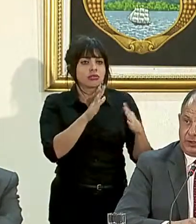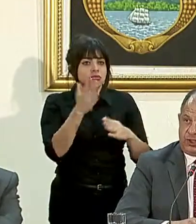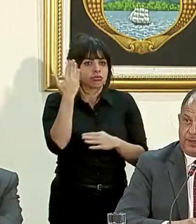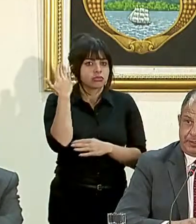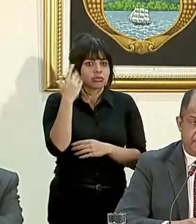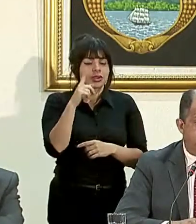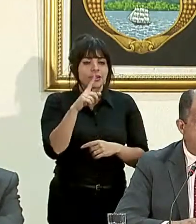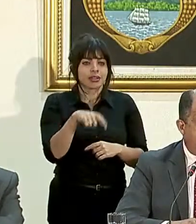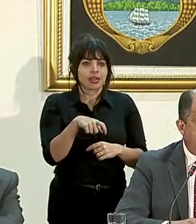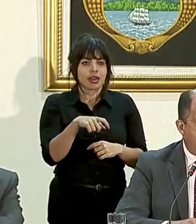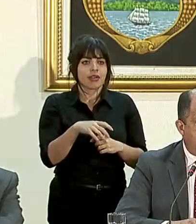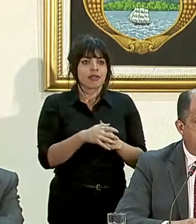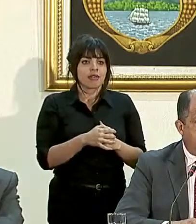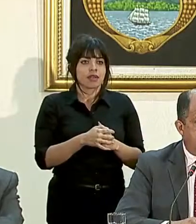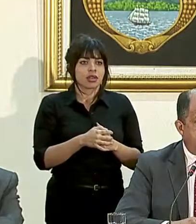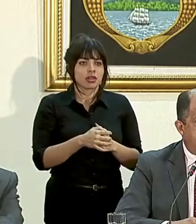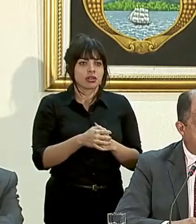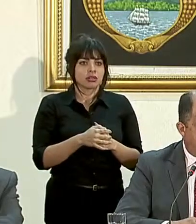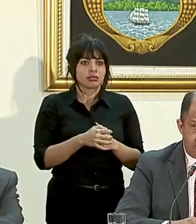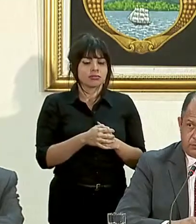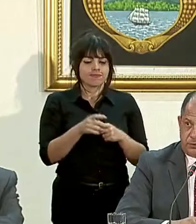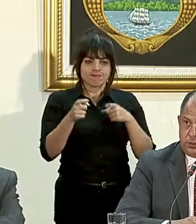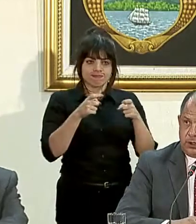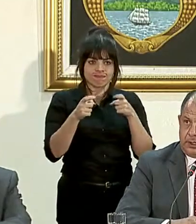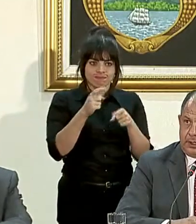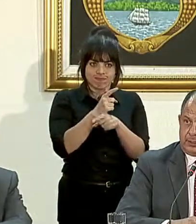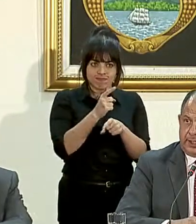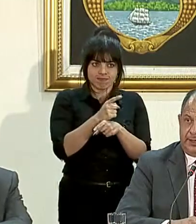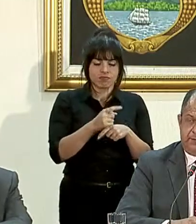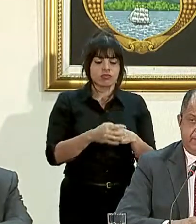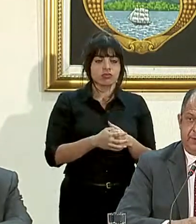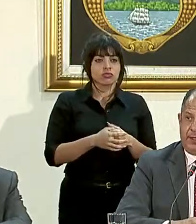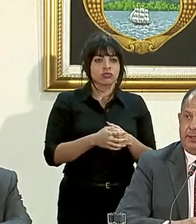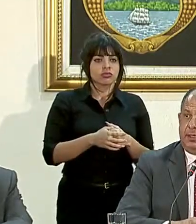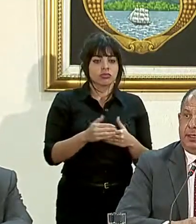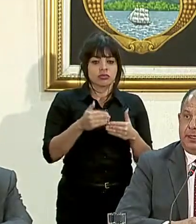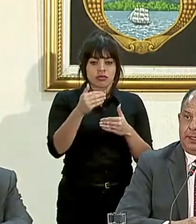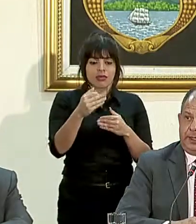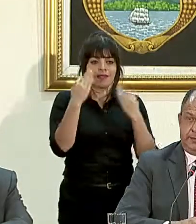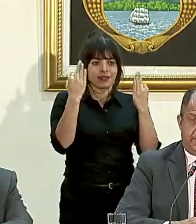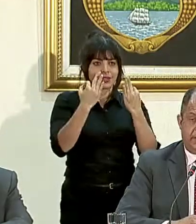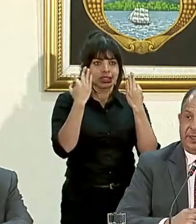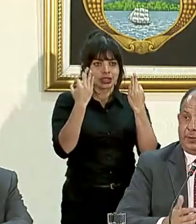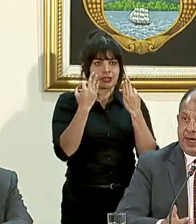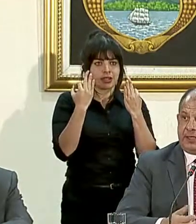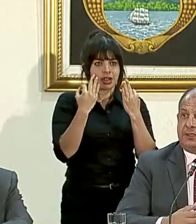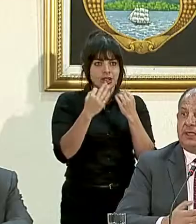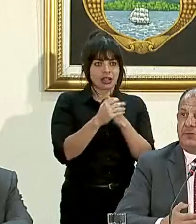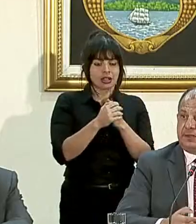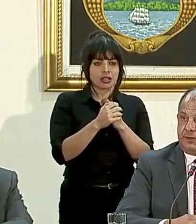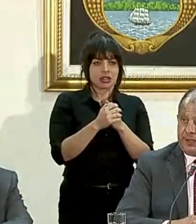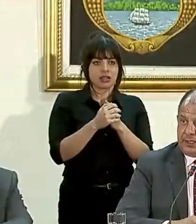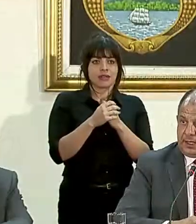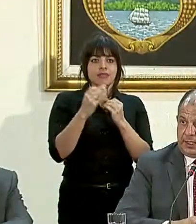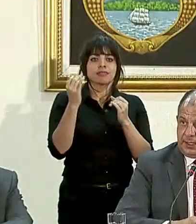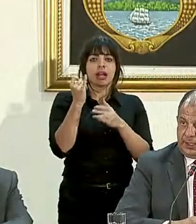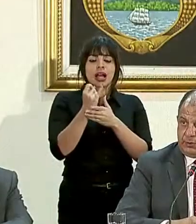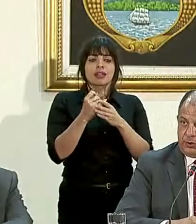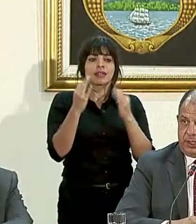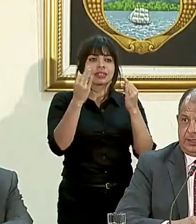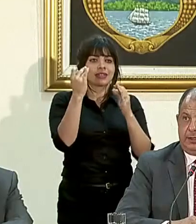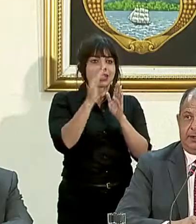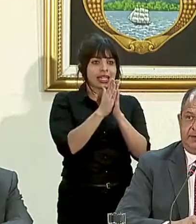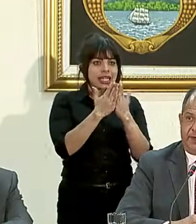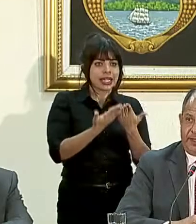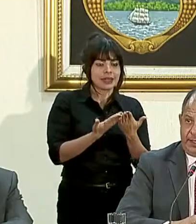ser cuidadosamente administrados. Está el festival, está Enamorarte, está el festival del